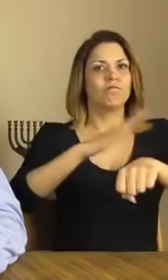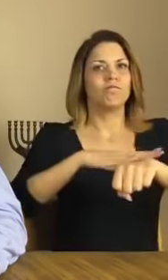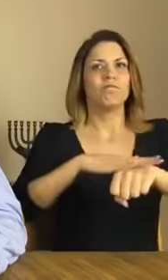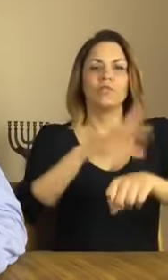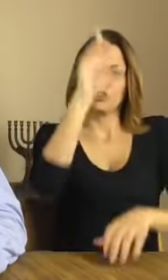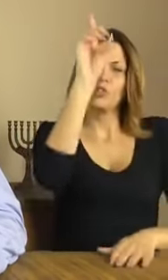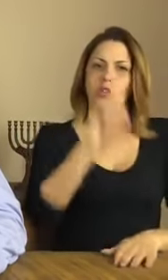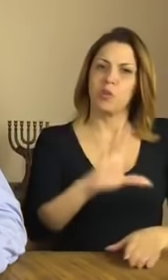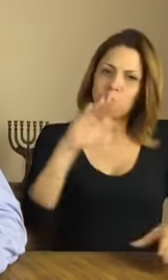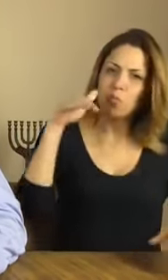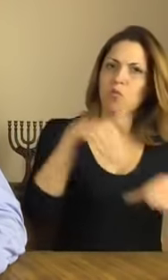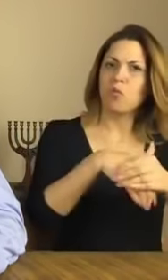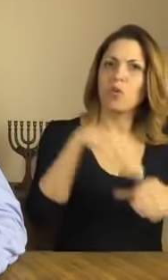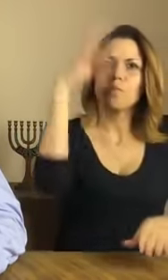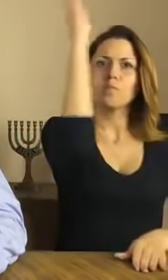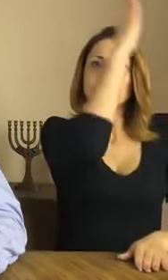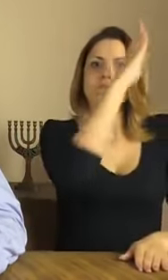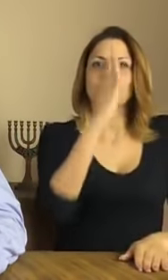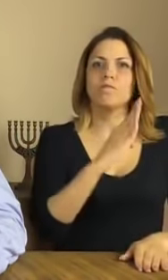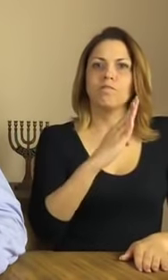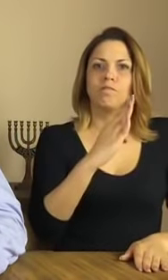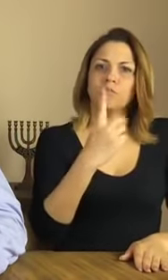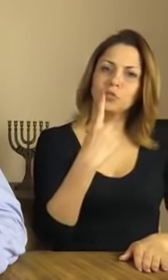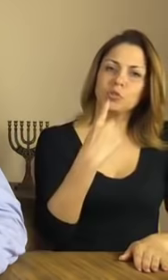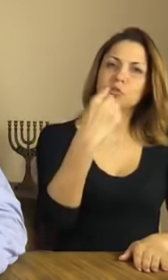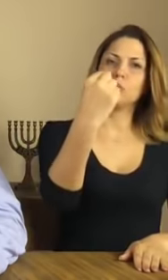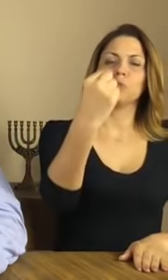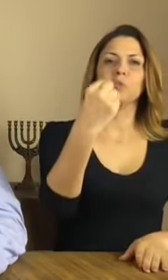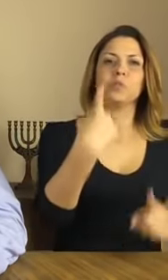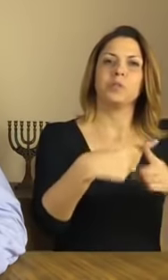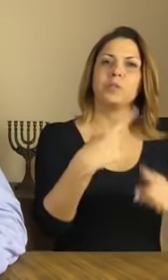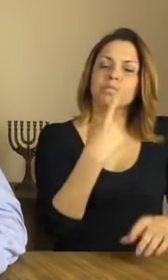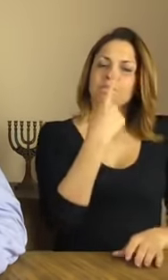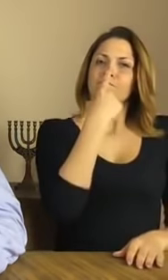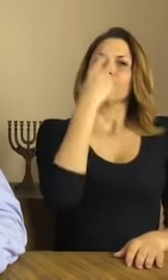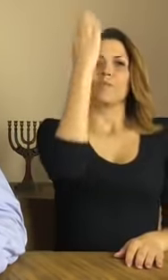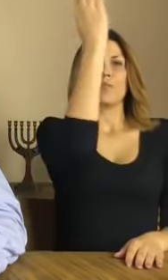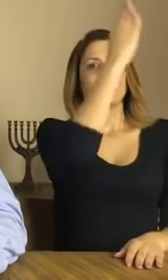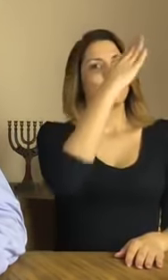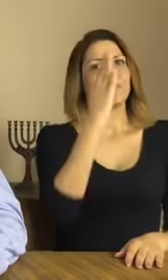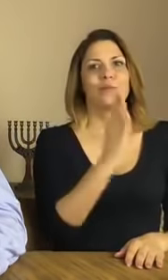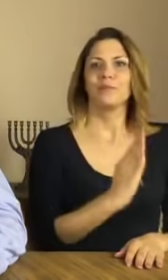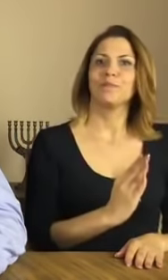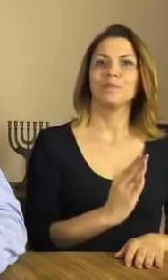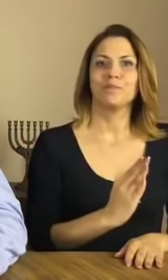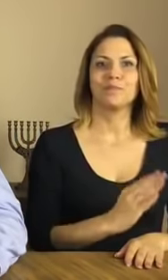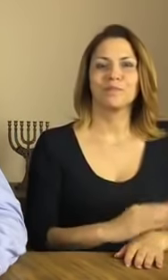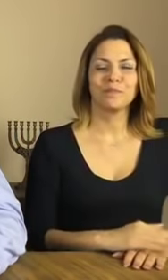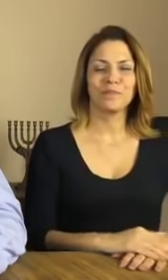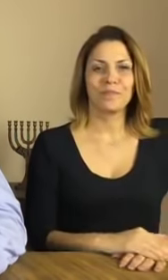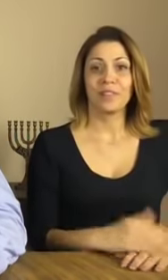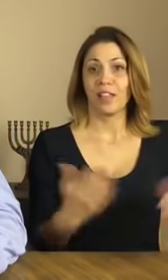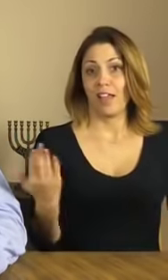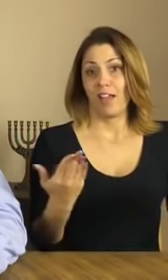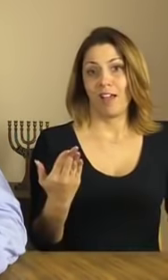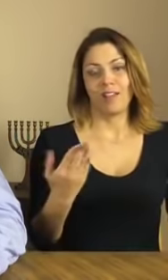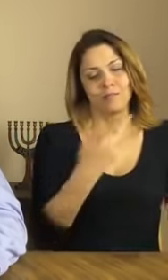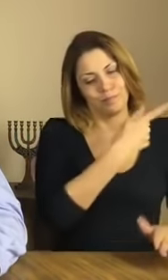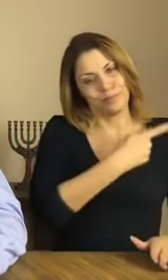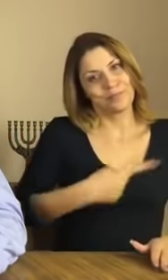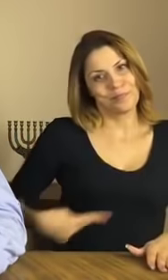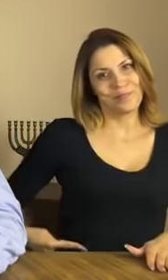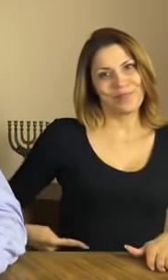e vocês votaram no candidato do brasil se bem que agora os elegemos um presidente